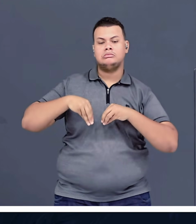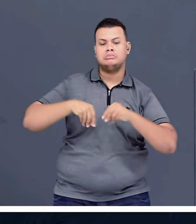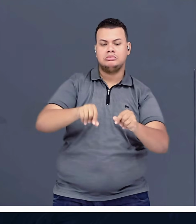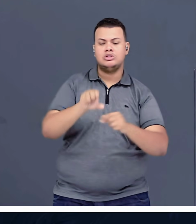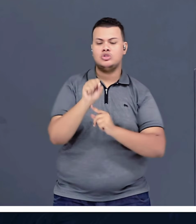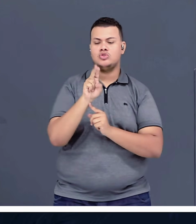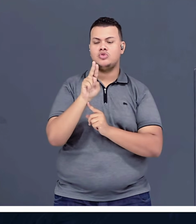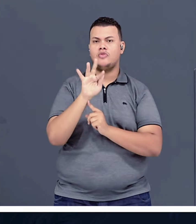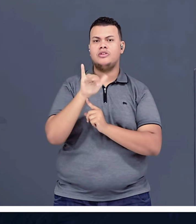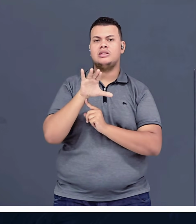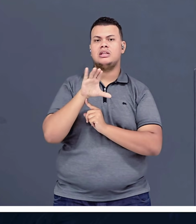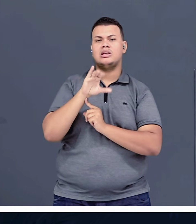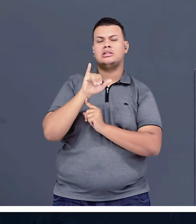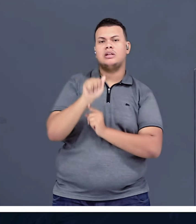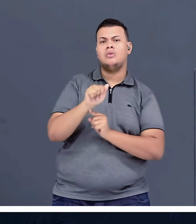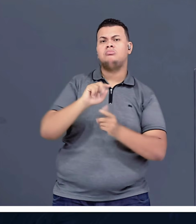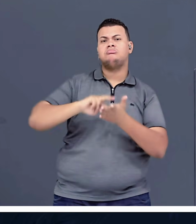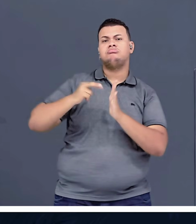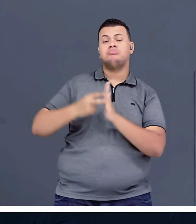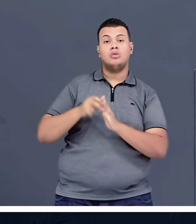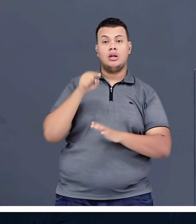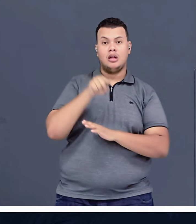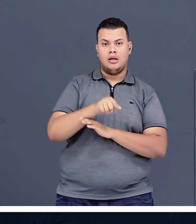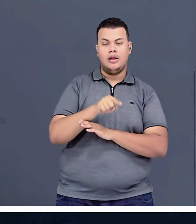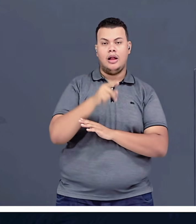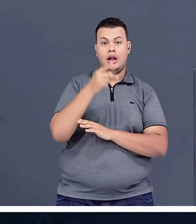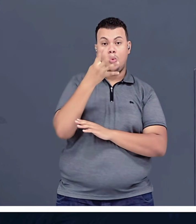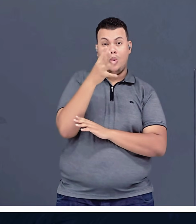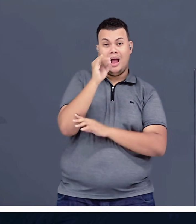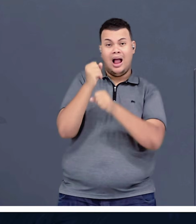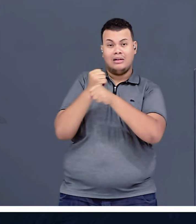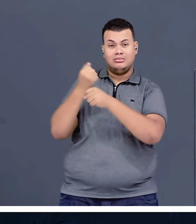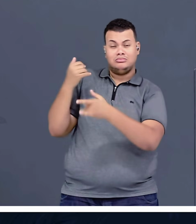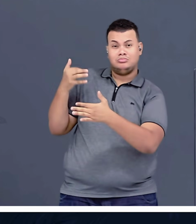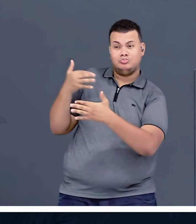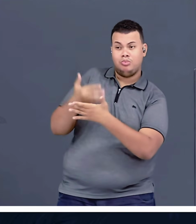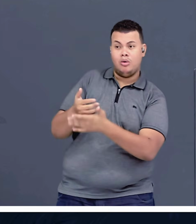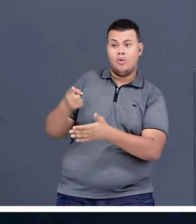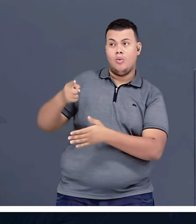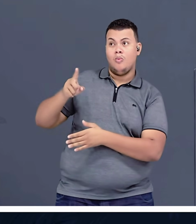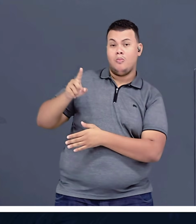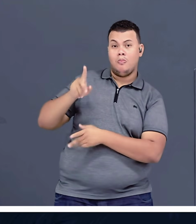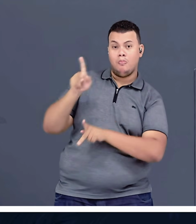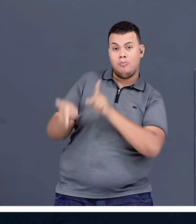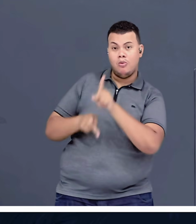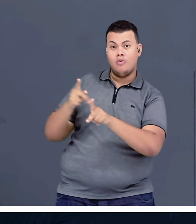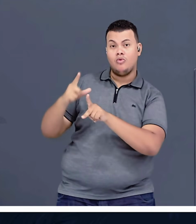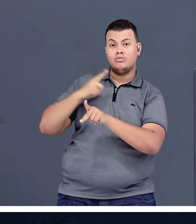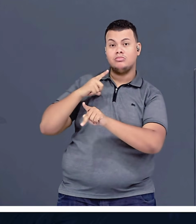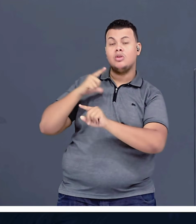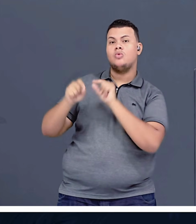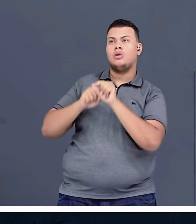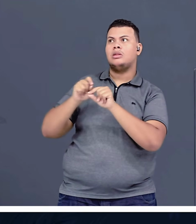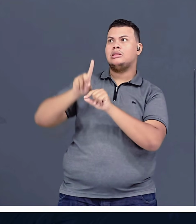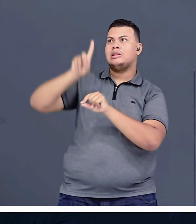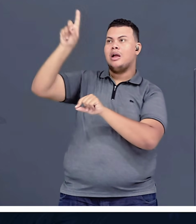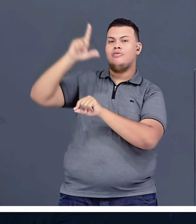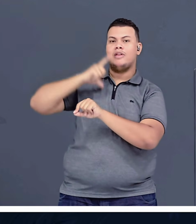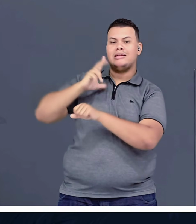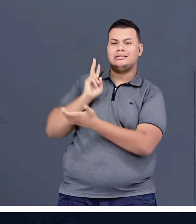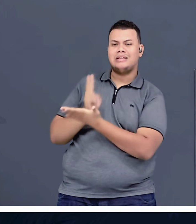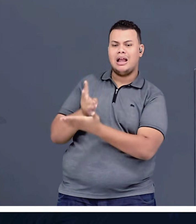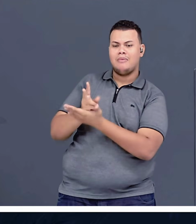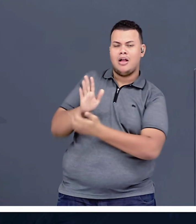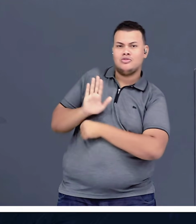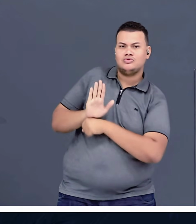que é a terra da suficiência? A palavra diz que durante 40 anos o povo foi sustentado pelo maná. Lembra